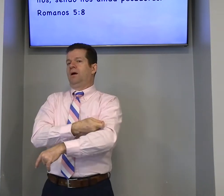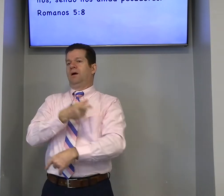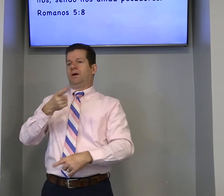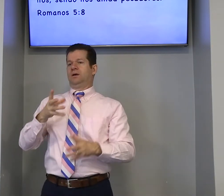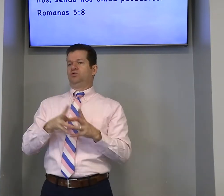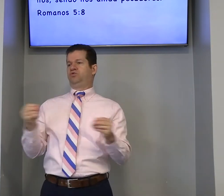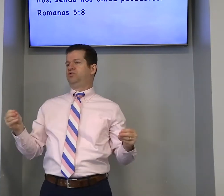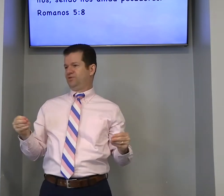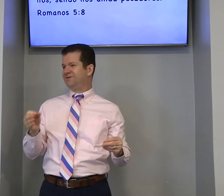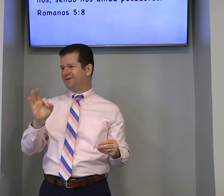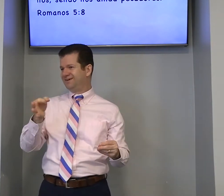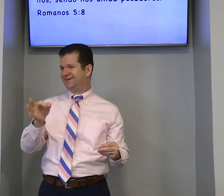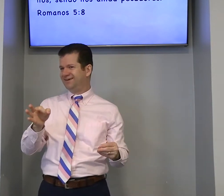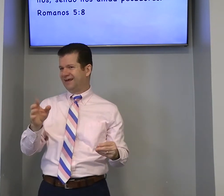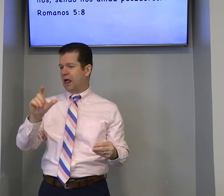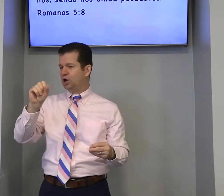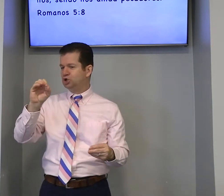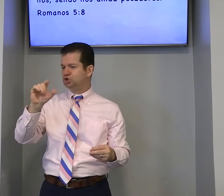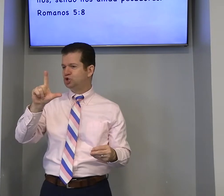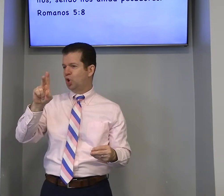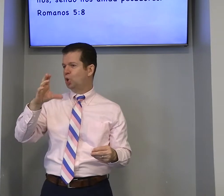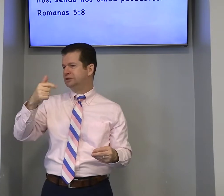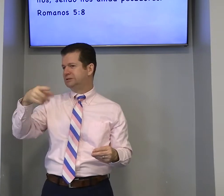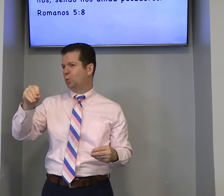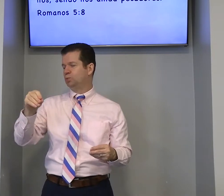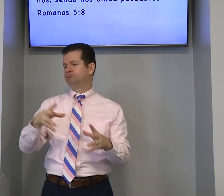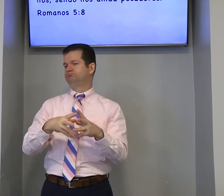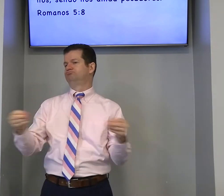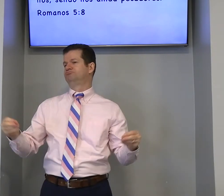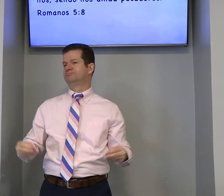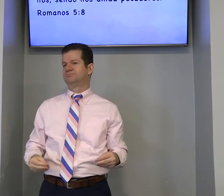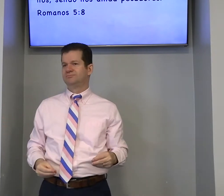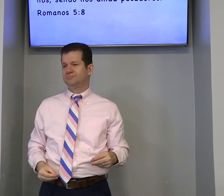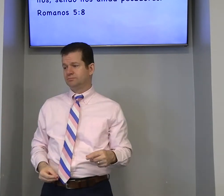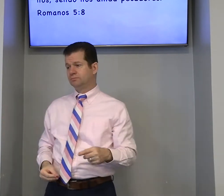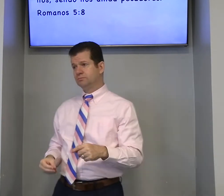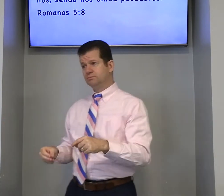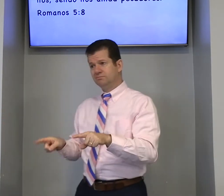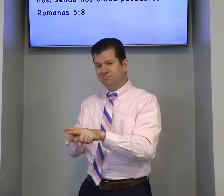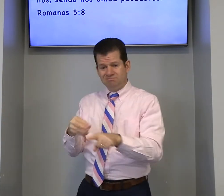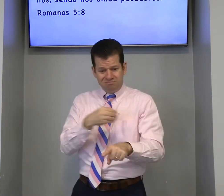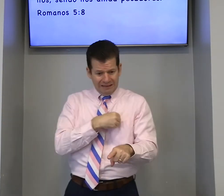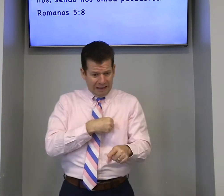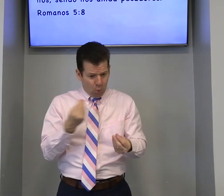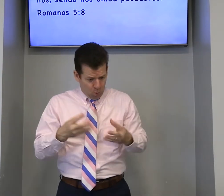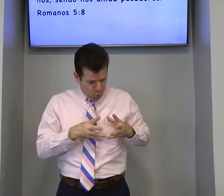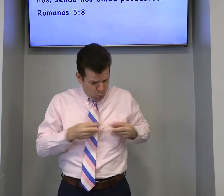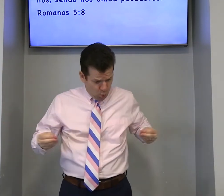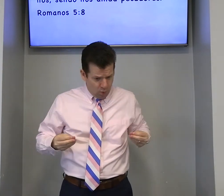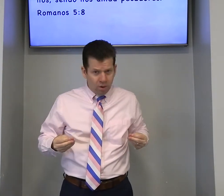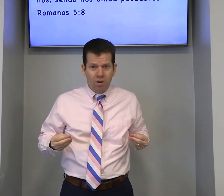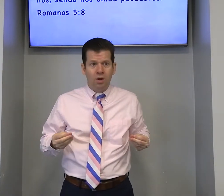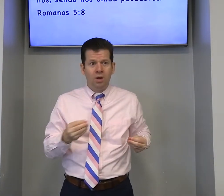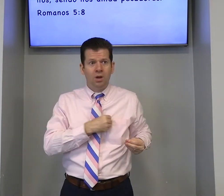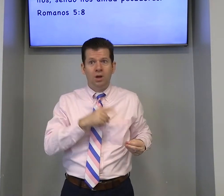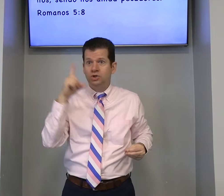Se alguém foi envenenado de cobra, agora a solução é remédio ou uma injeção.